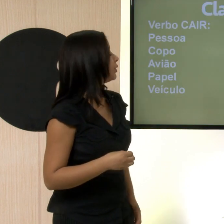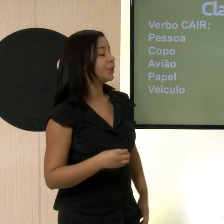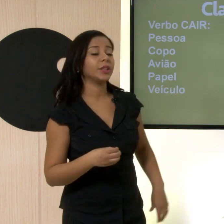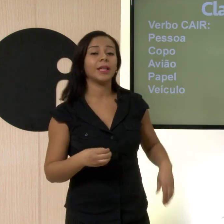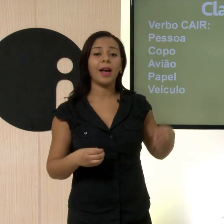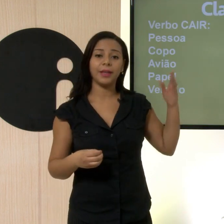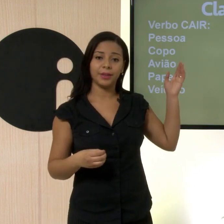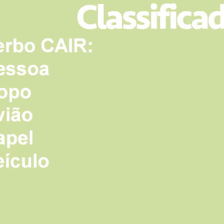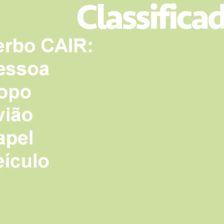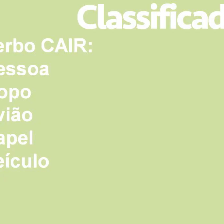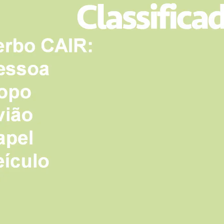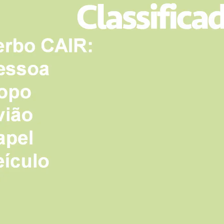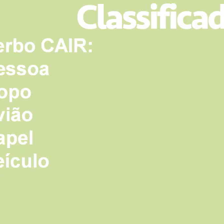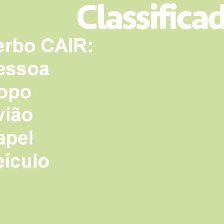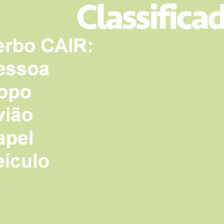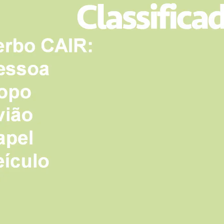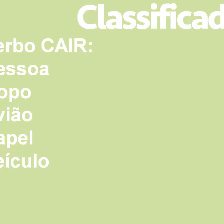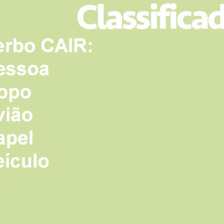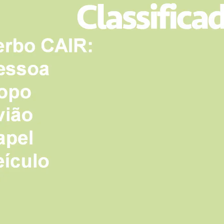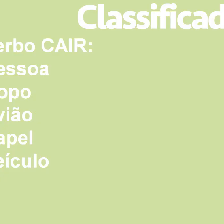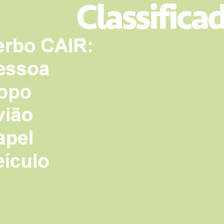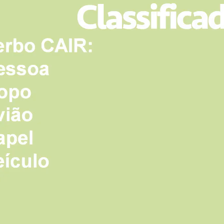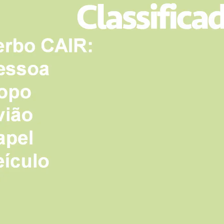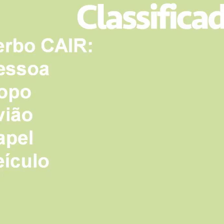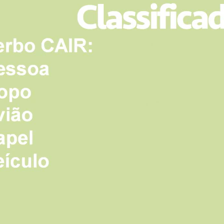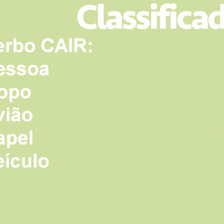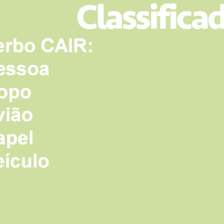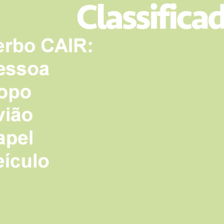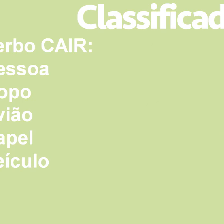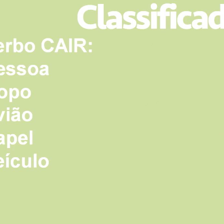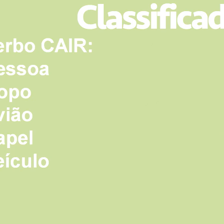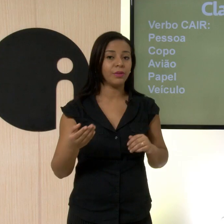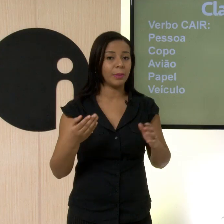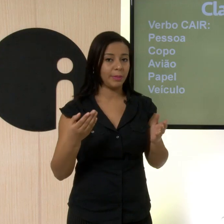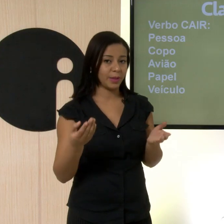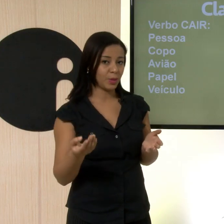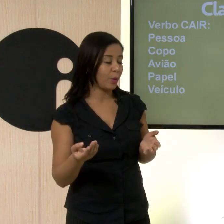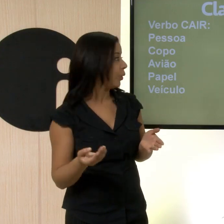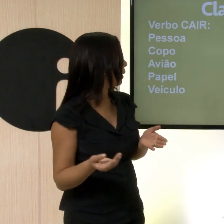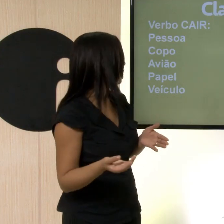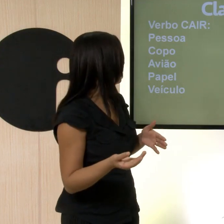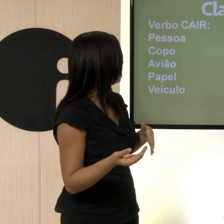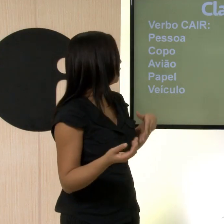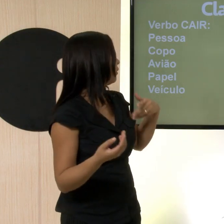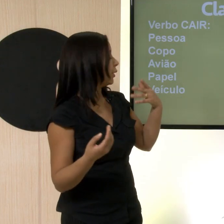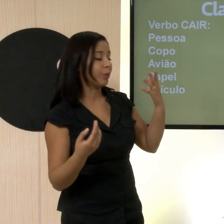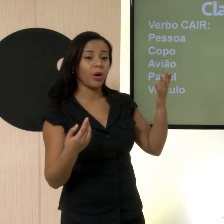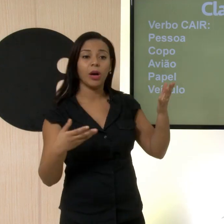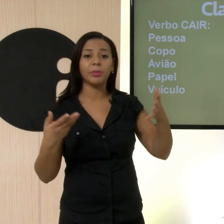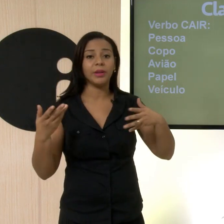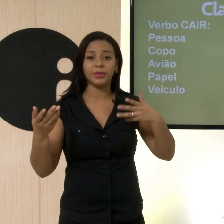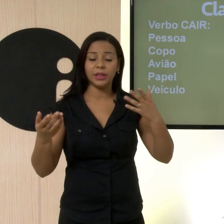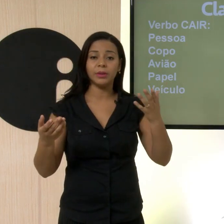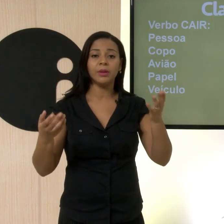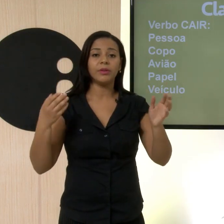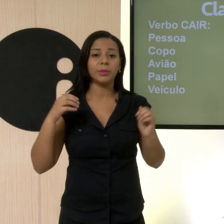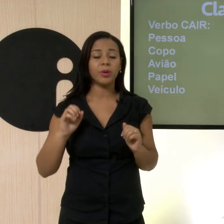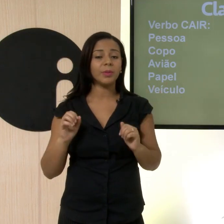De cair. Por exemplo, quem caiu? Foi uma pessoa, foi um copo, um avião. Vamos começar